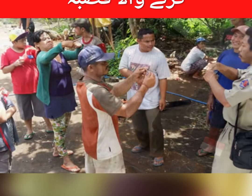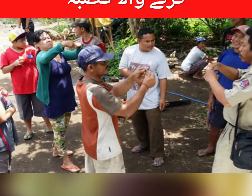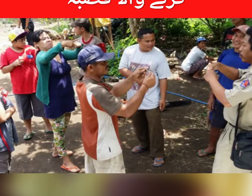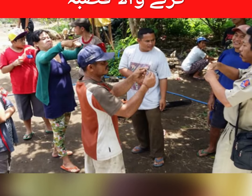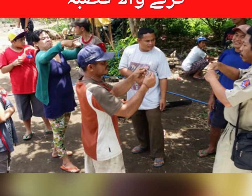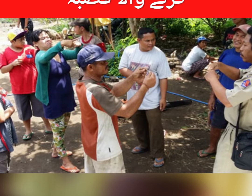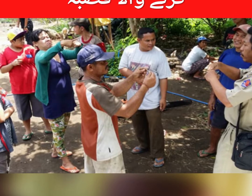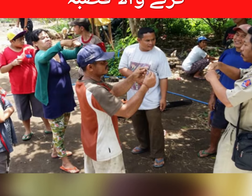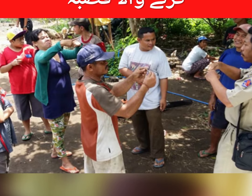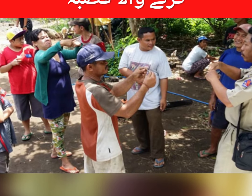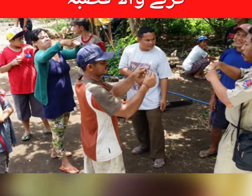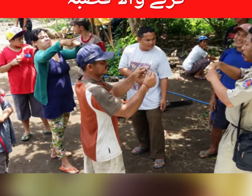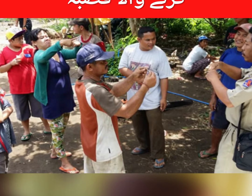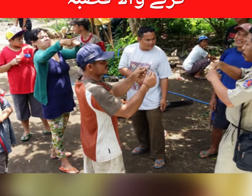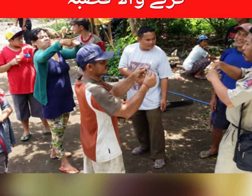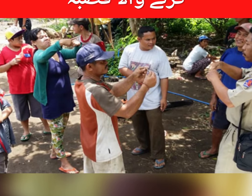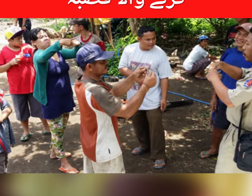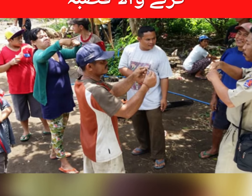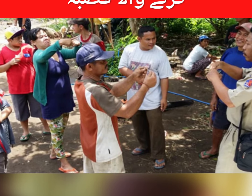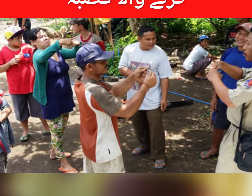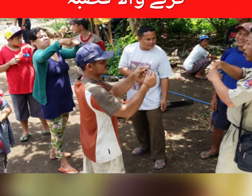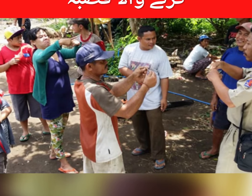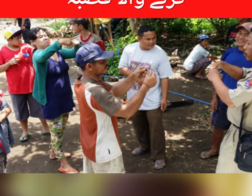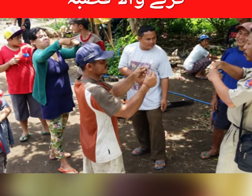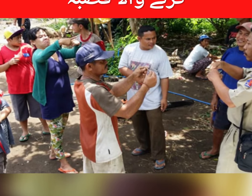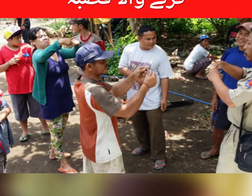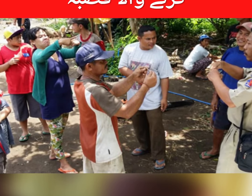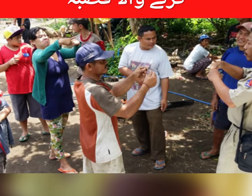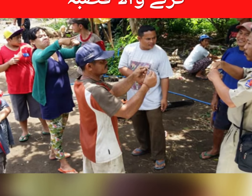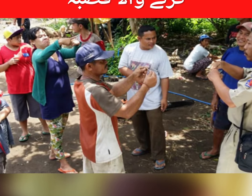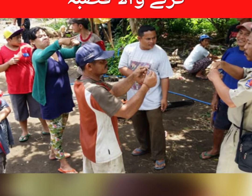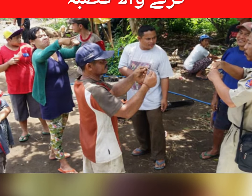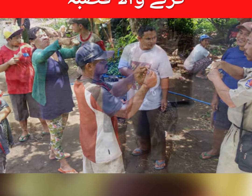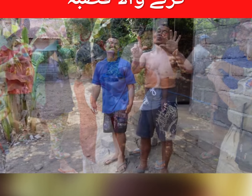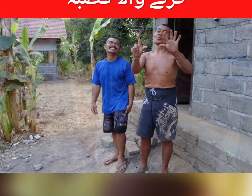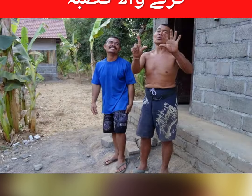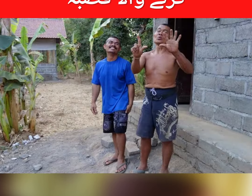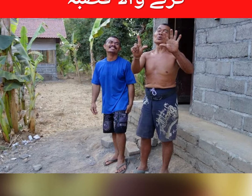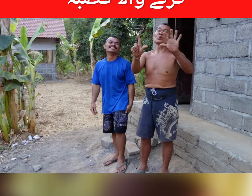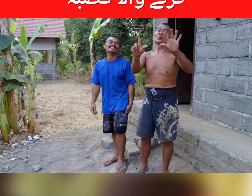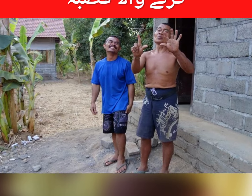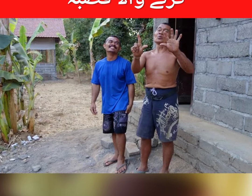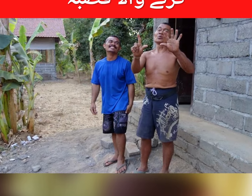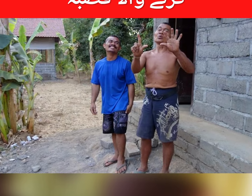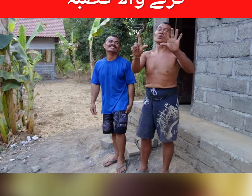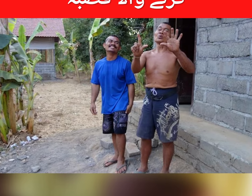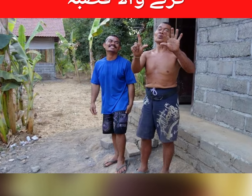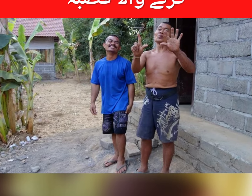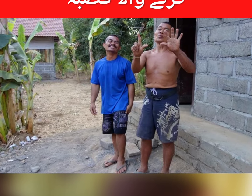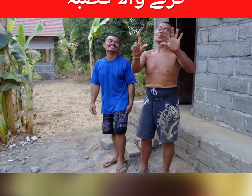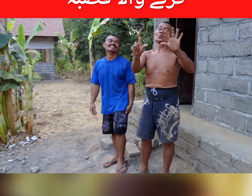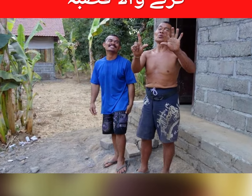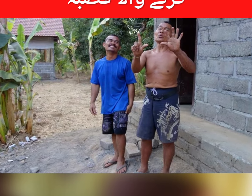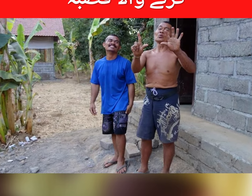काला के कुल 44 रिहायशी बाशिंदे एक बहुत मुनफरिद इशारों की जबान में गुफ्तगू करते हैं और बड़ी आसानी से इशारों में अपना माजी और